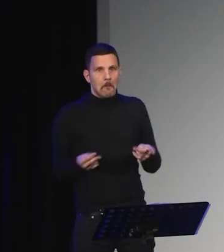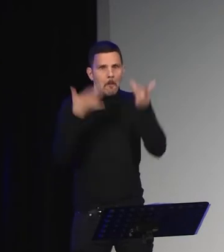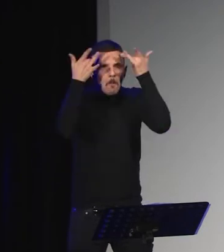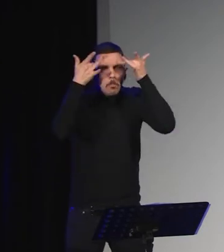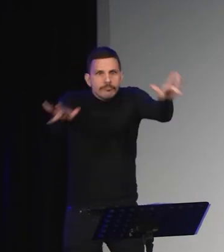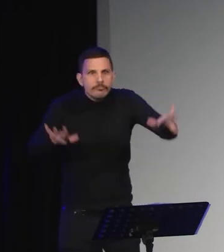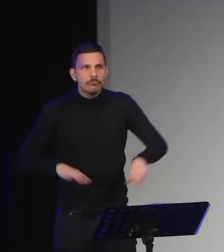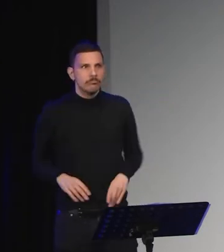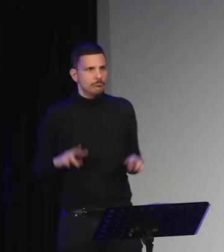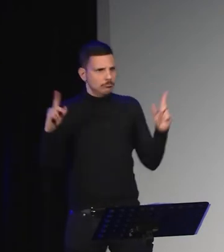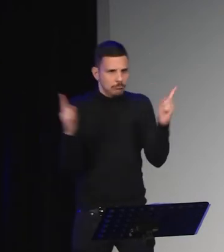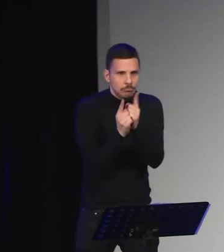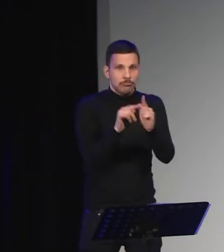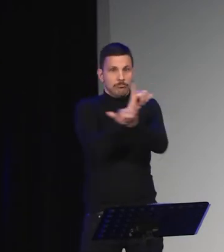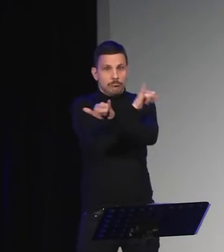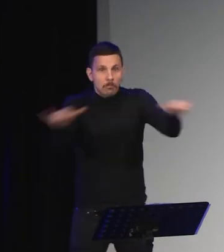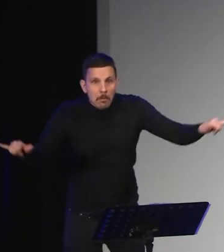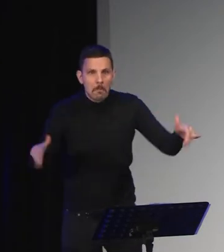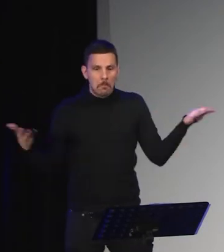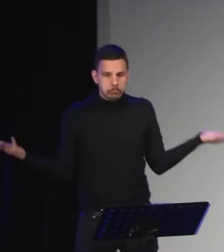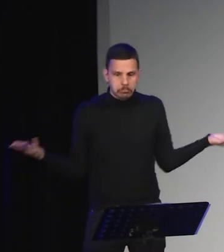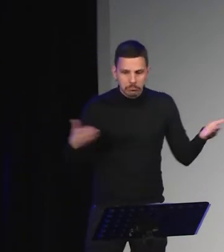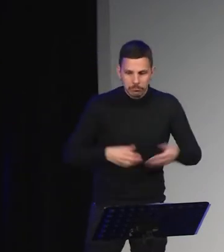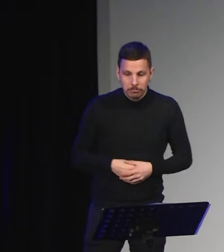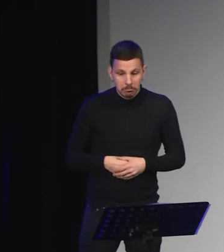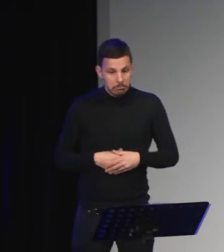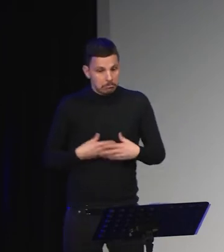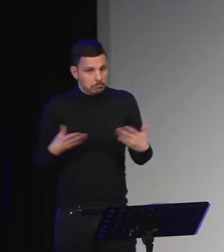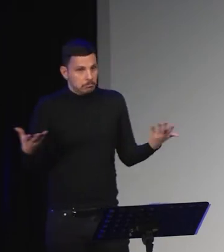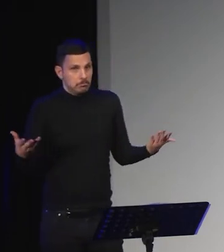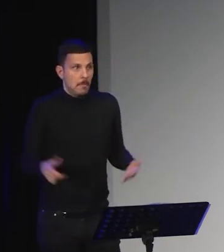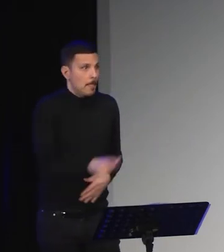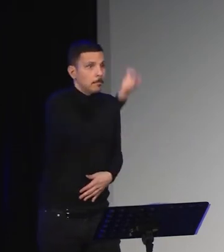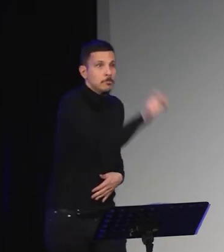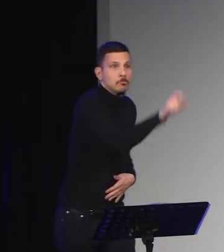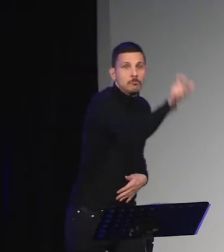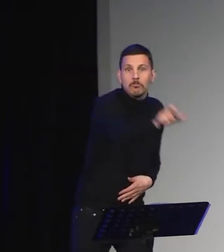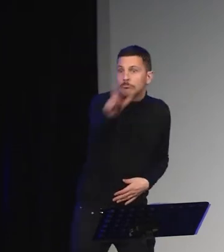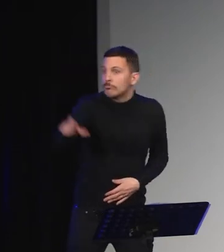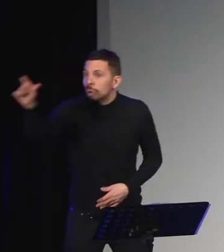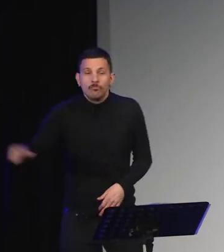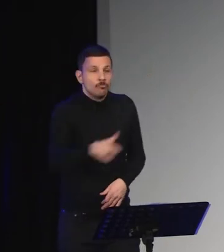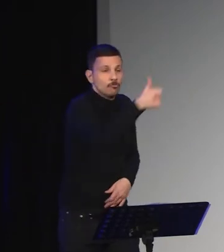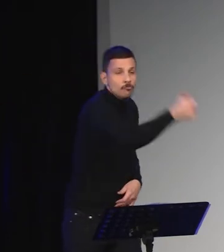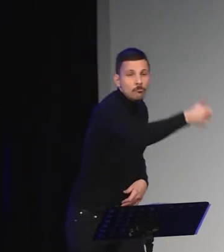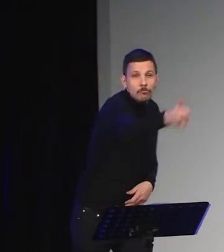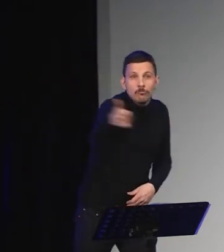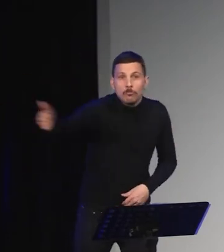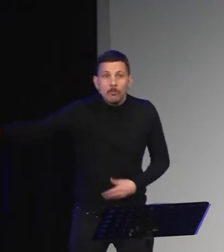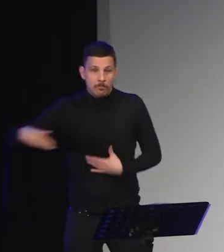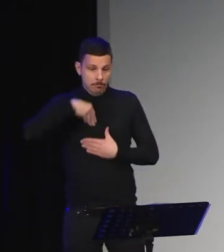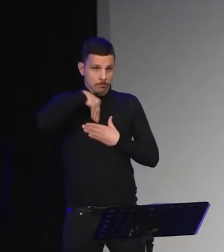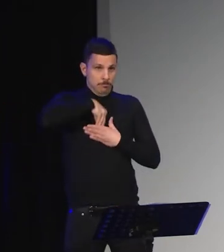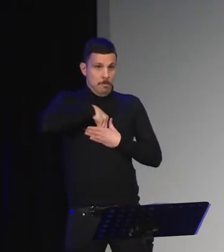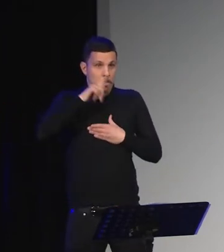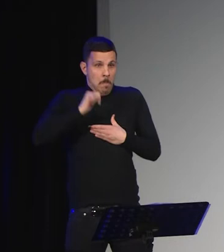Quand deux personnes se rencontrent, c'est un groupe qui se rencontre. L'œil de gauche ne regarde pas l'œil de droite ne connaît pas l'œil